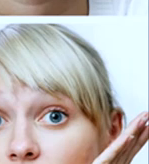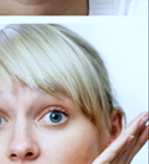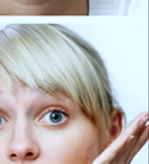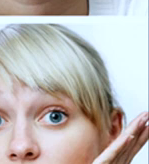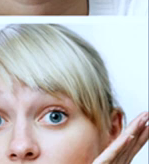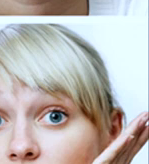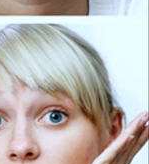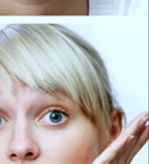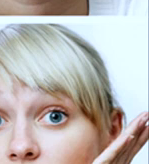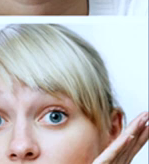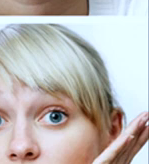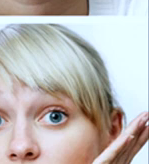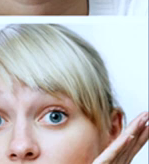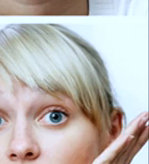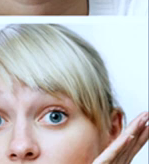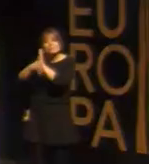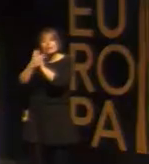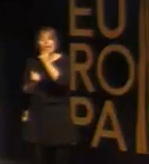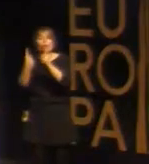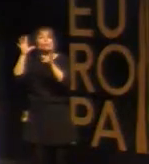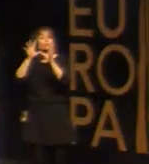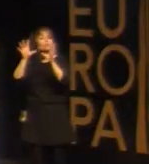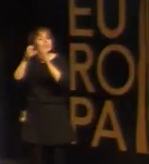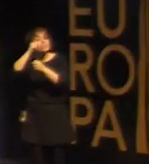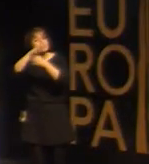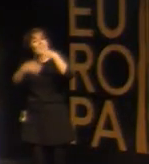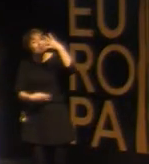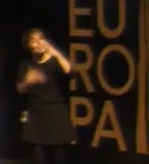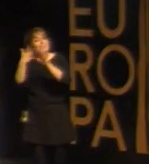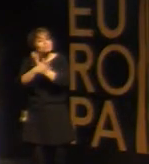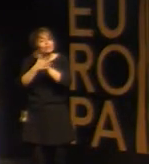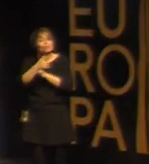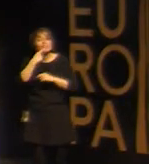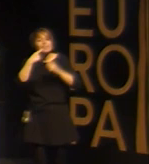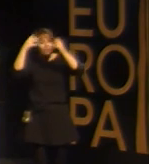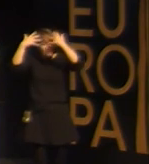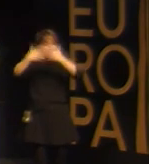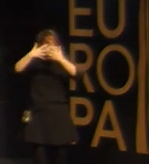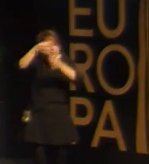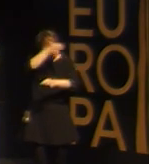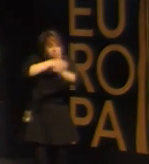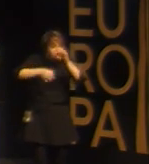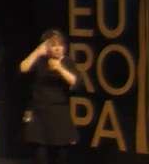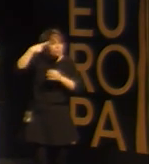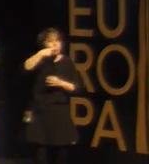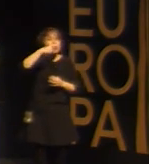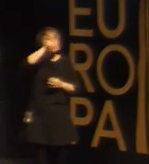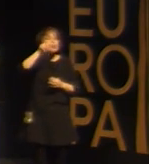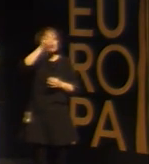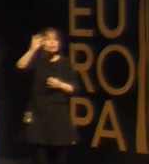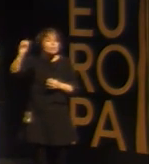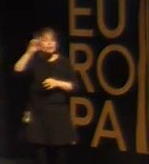hasta quienes explican que son diez las que dependen de la activación del neurotransmisor glutamato o del